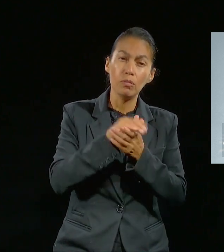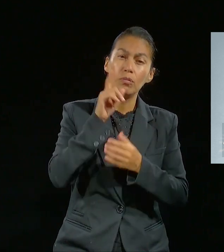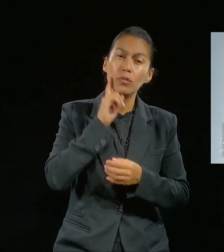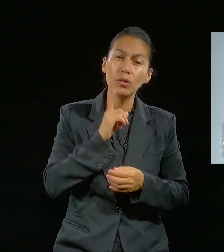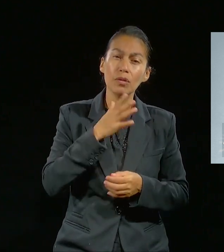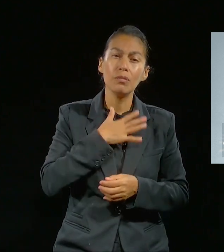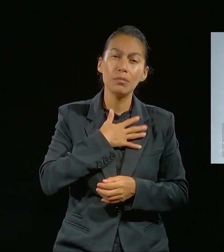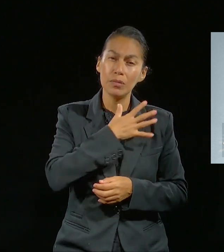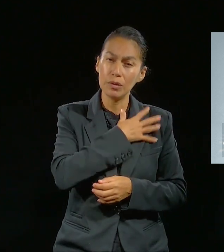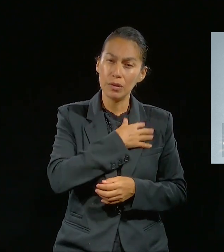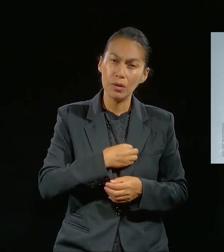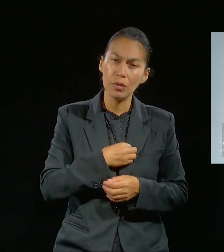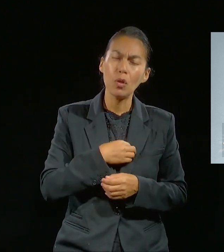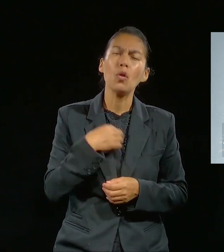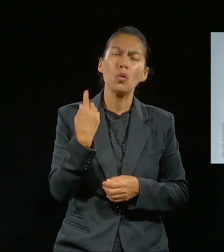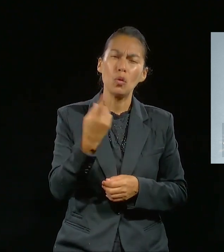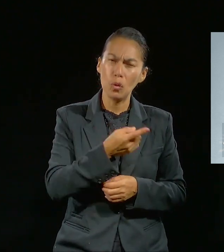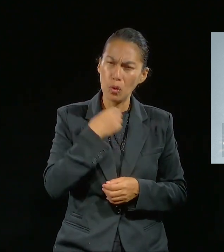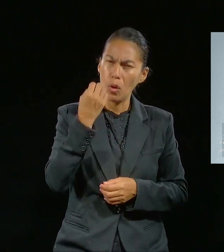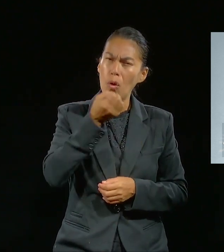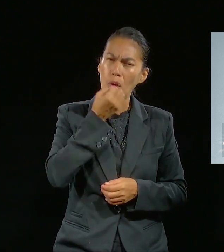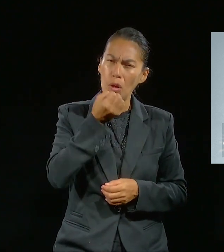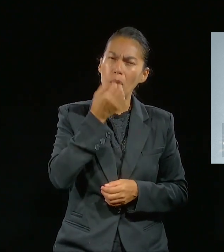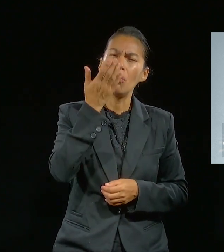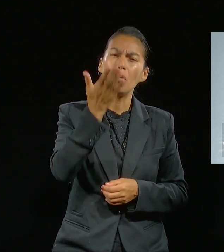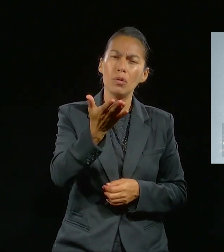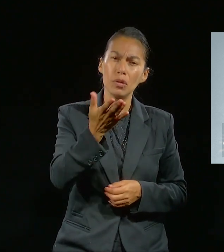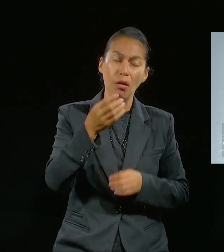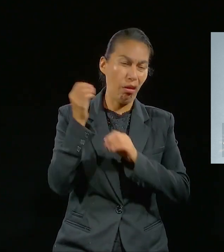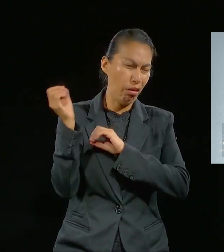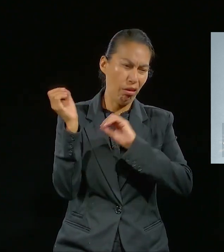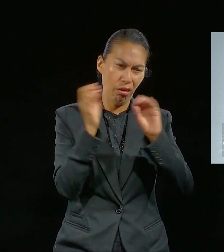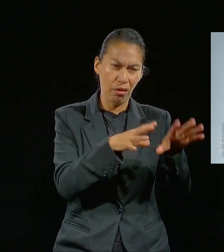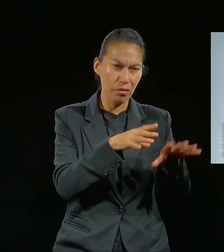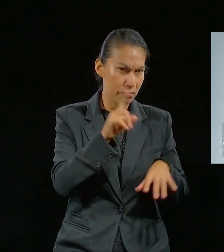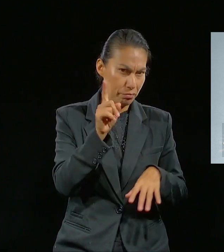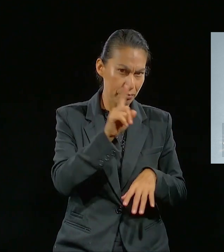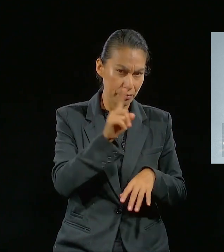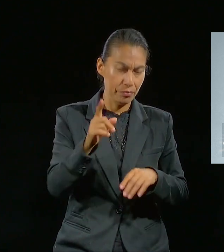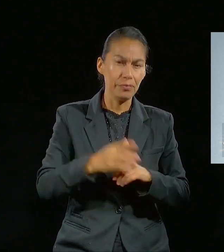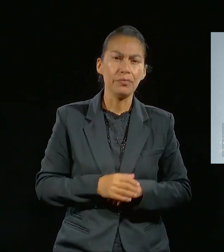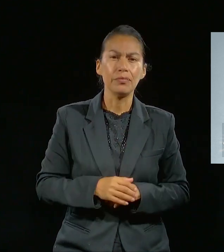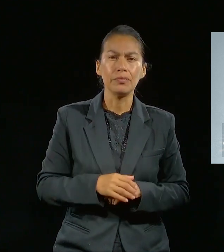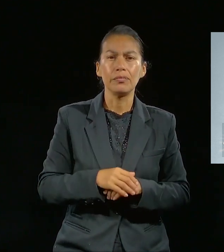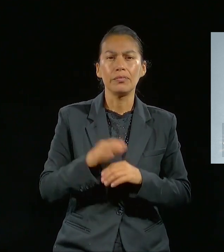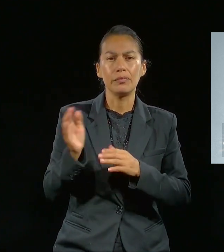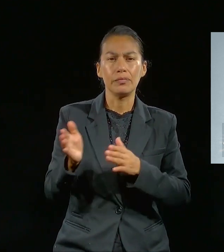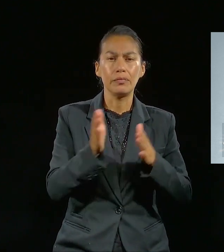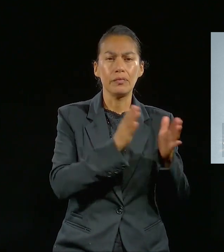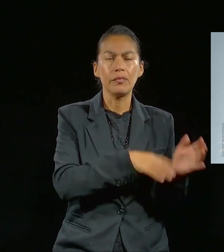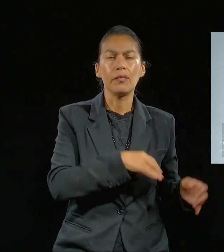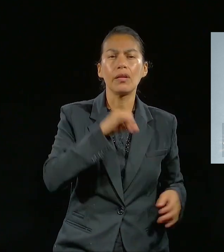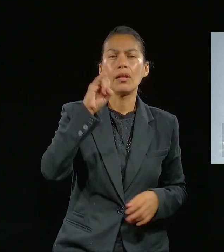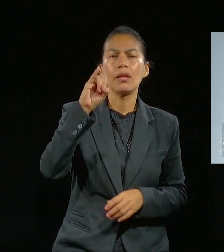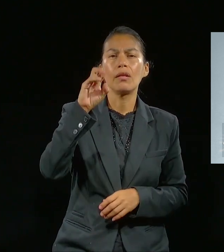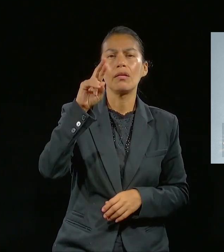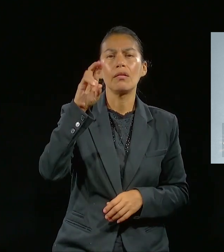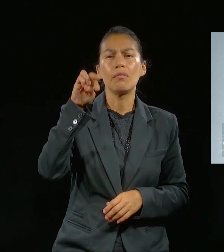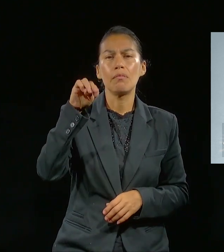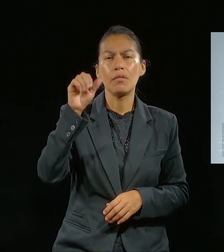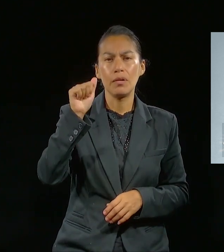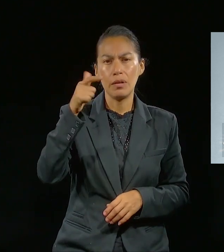salud, dice Rey. Estaremos orando por ti, Rey. No te vamos a dejar. Nuevamente, Irma